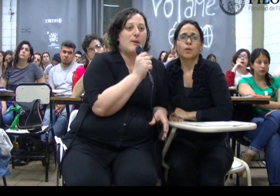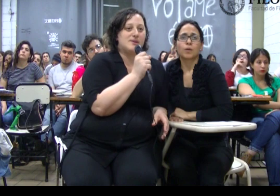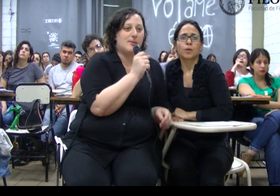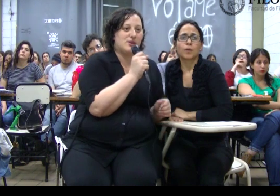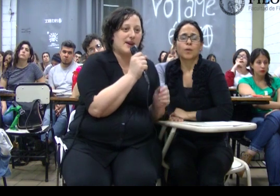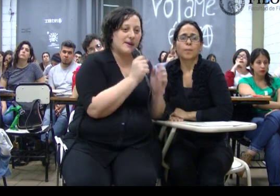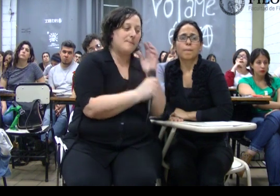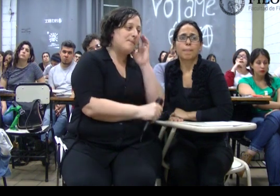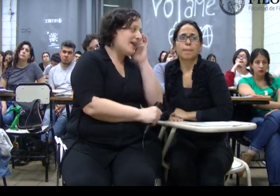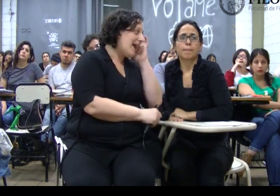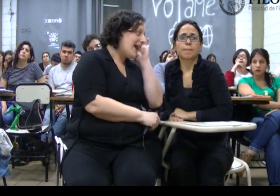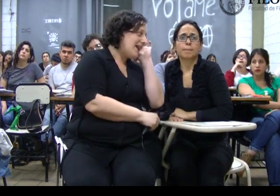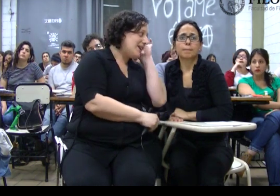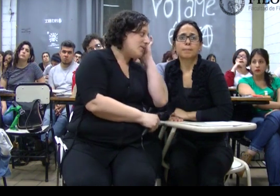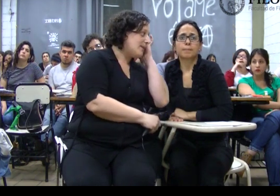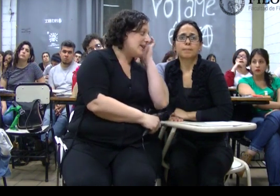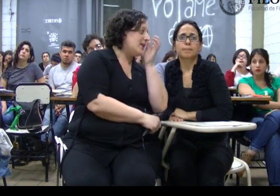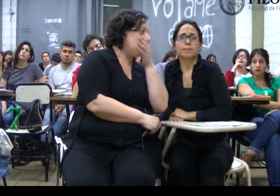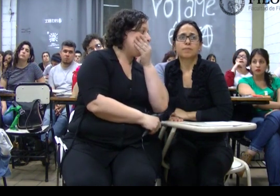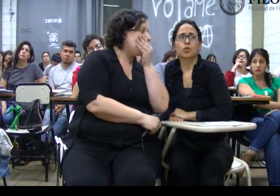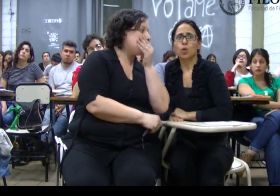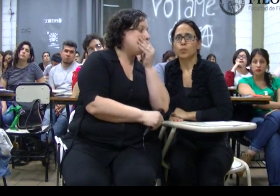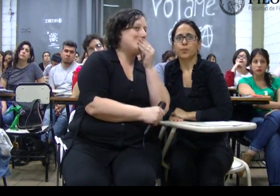Ahora se los vamos a mostrar.